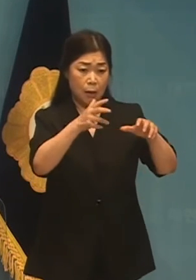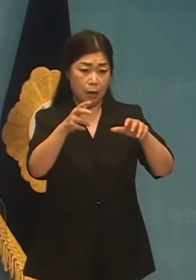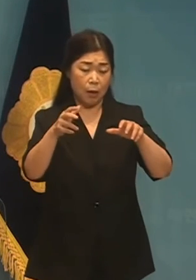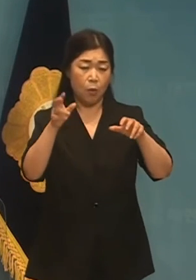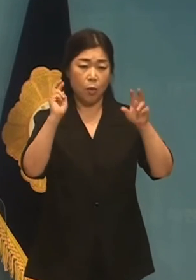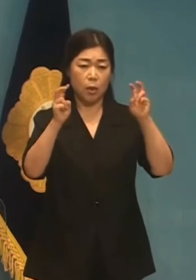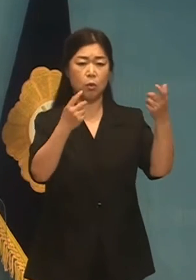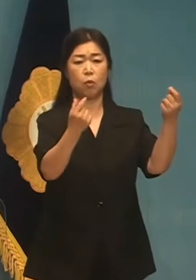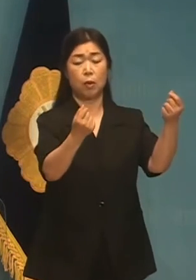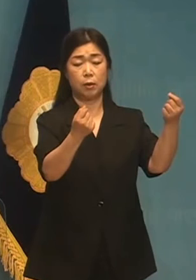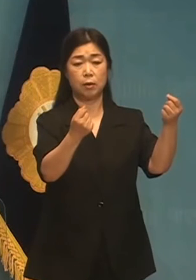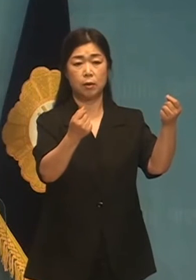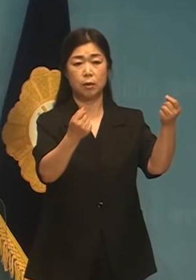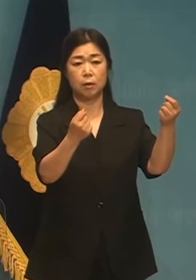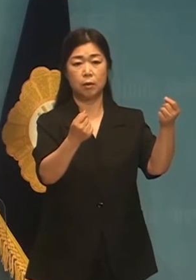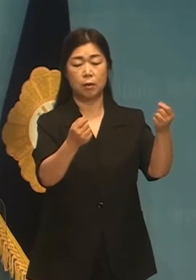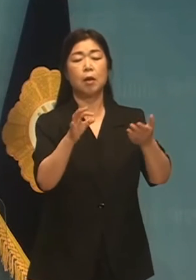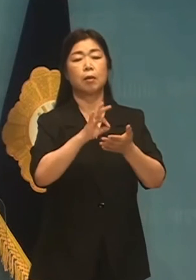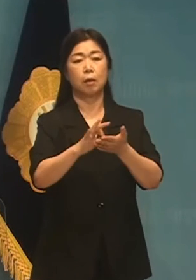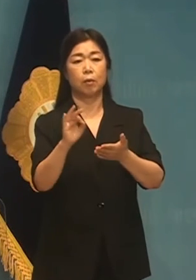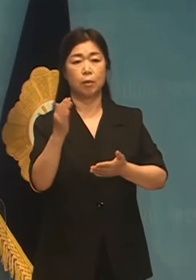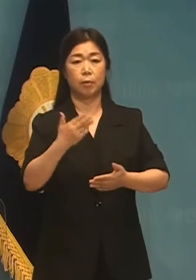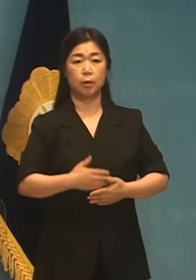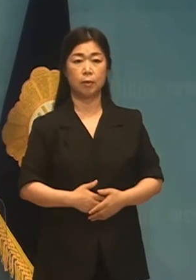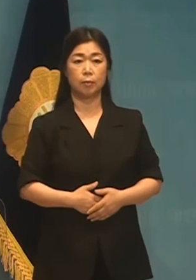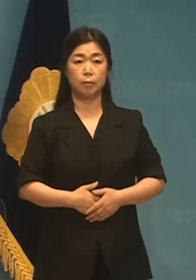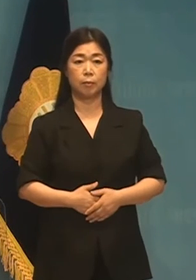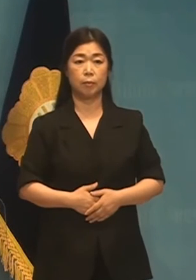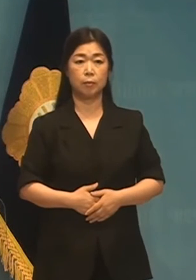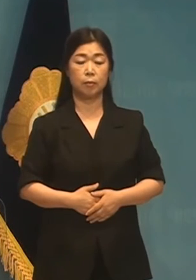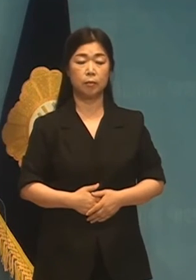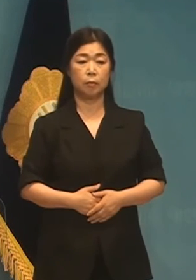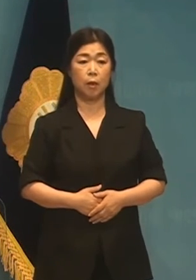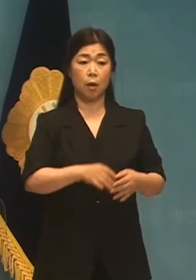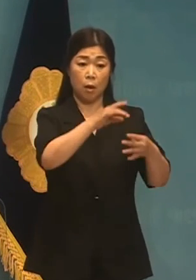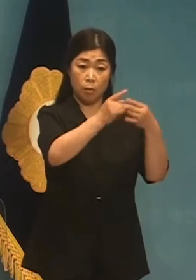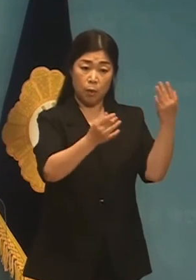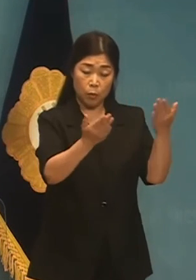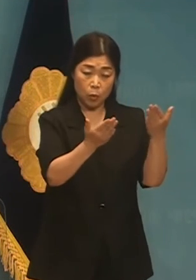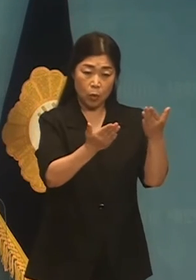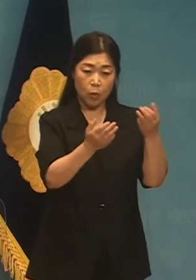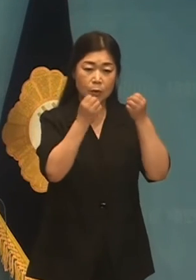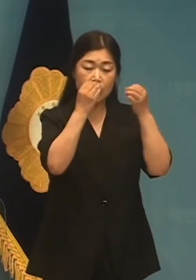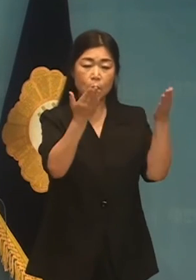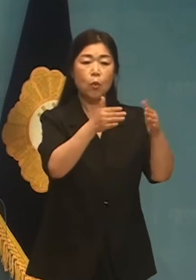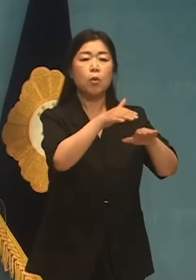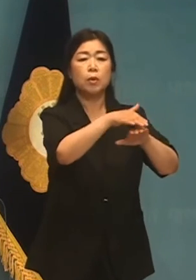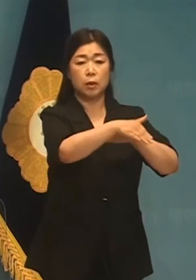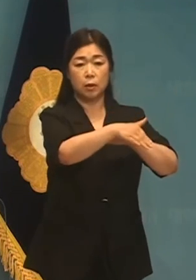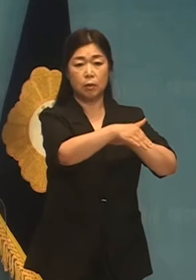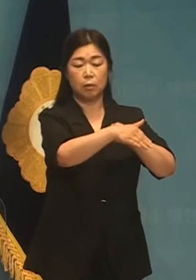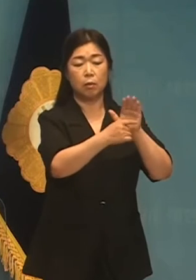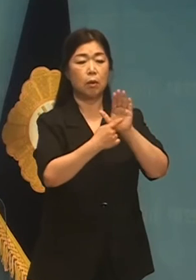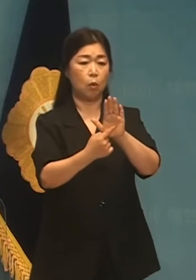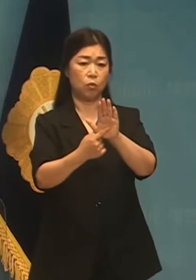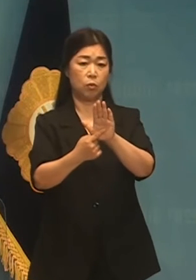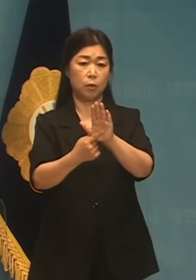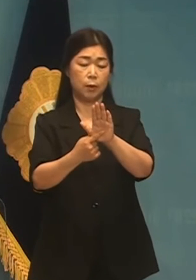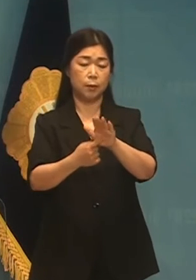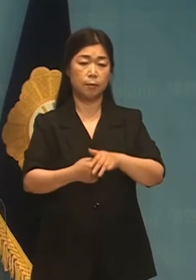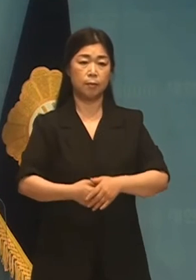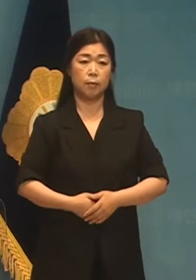기업에도 마찬가지로 적용돼야 할 것입니다. 플랫폼 노동이라는 새로운 노동 형태도 나타나고